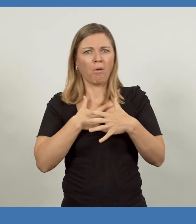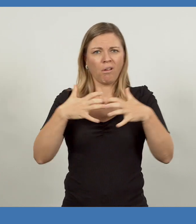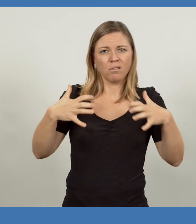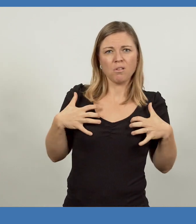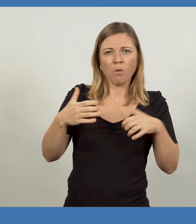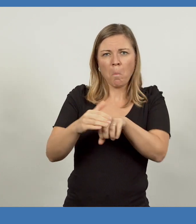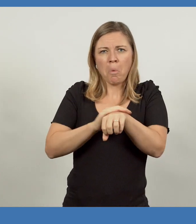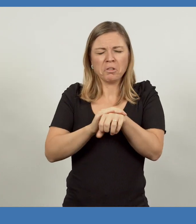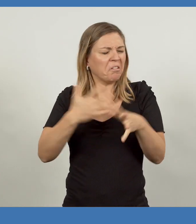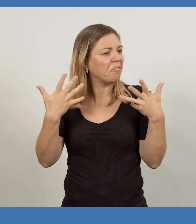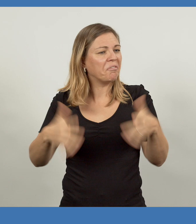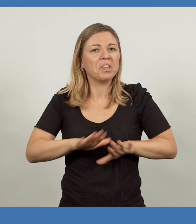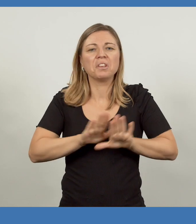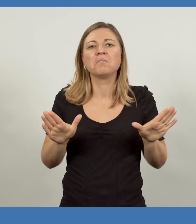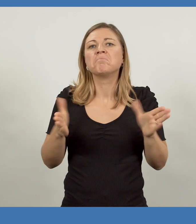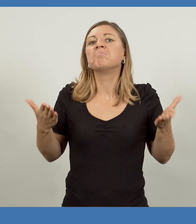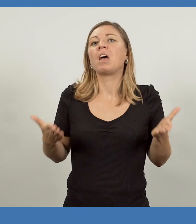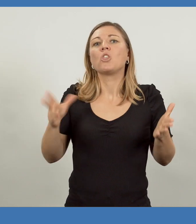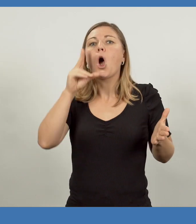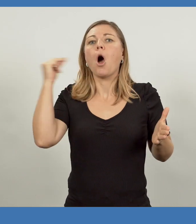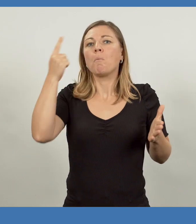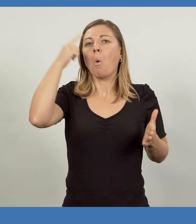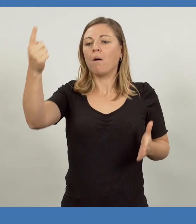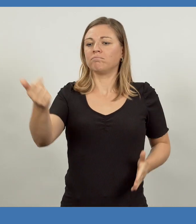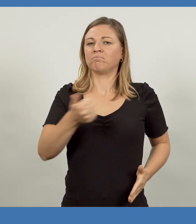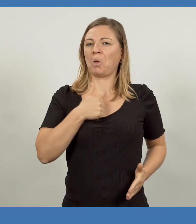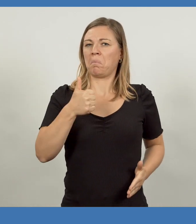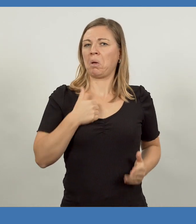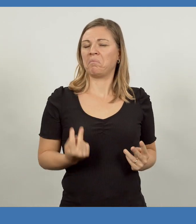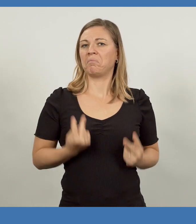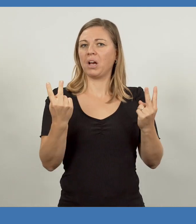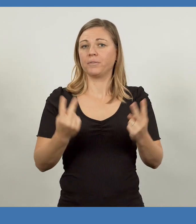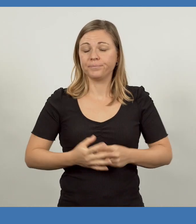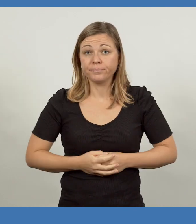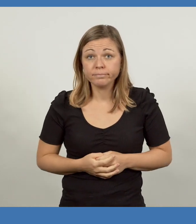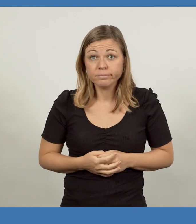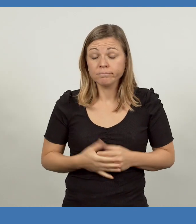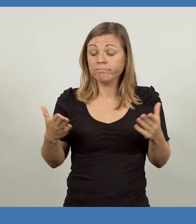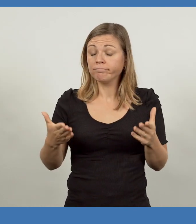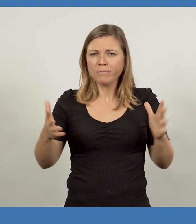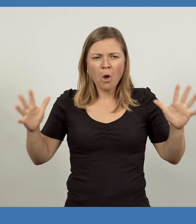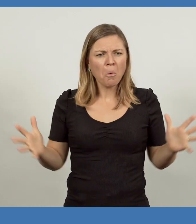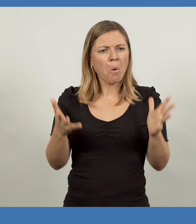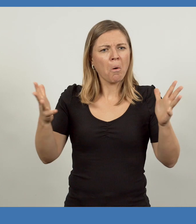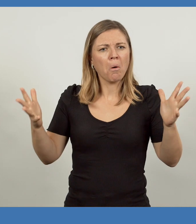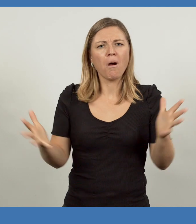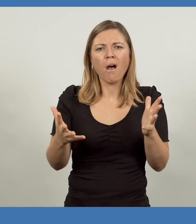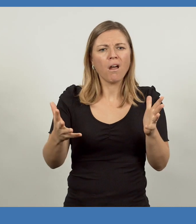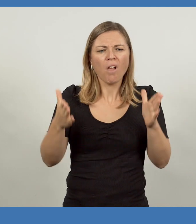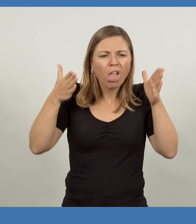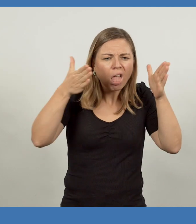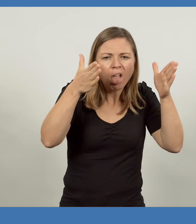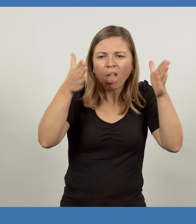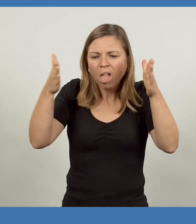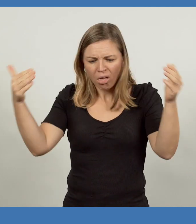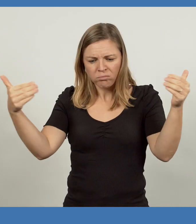ou à la politique, mais l'homme croit en l'homme, l'homme croit en lui-même. Et on focalise, on encourage les gens à se focaliser